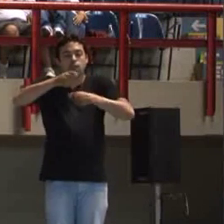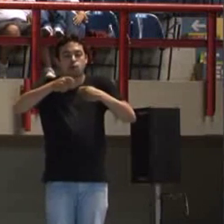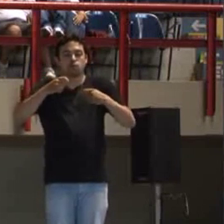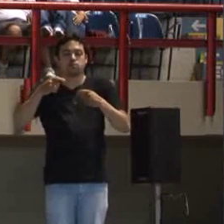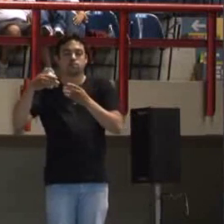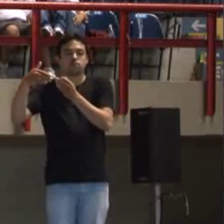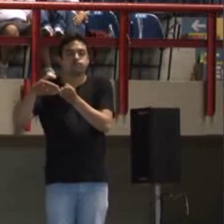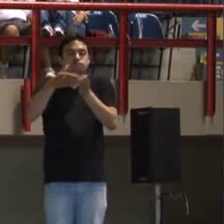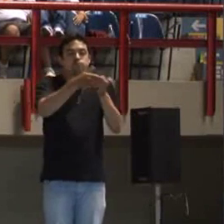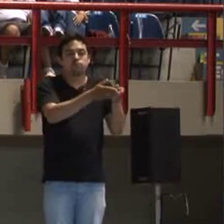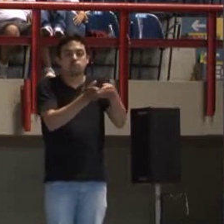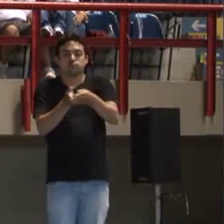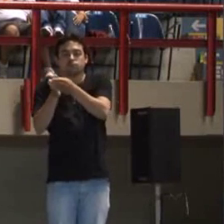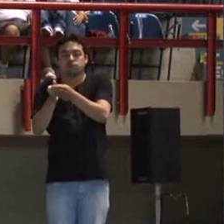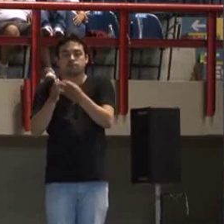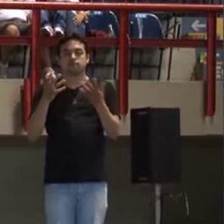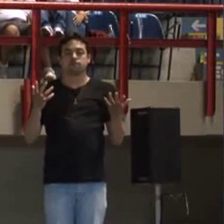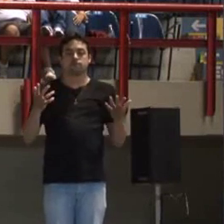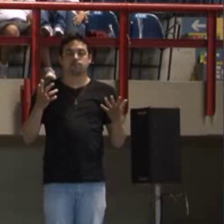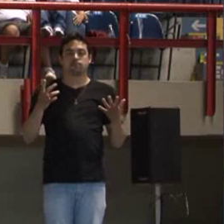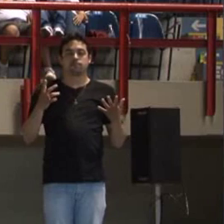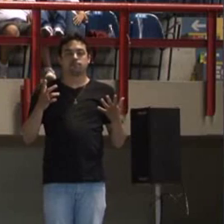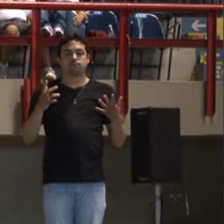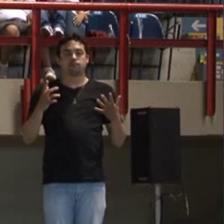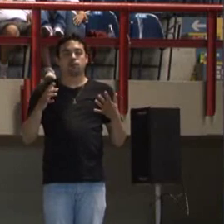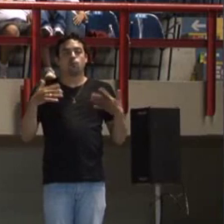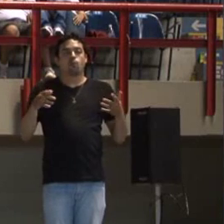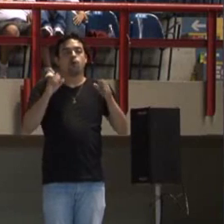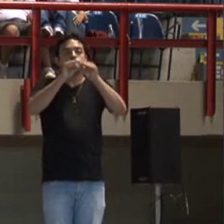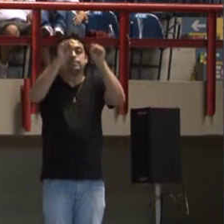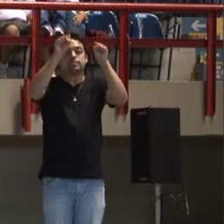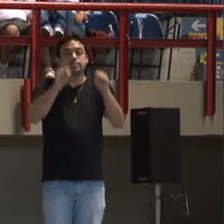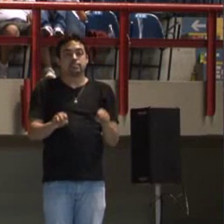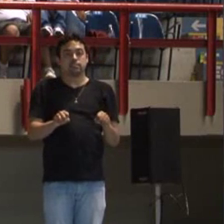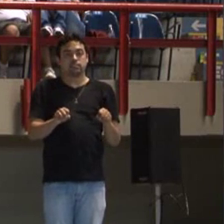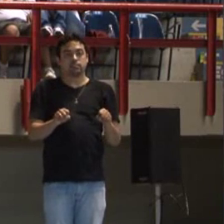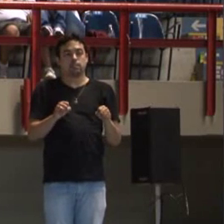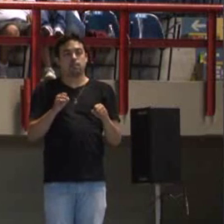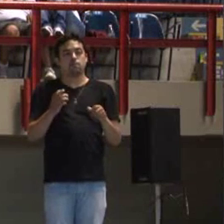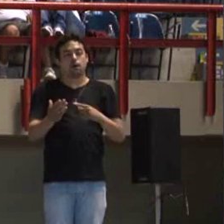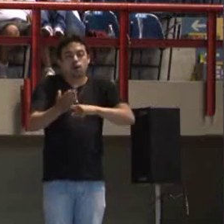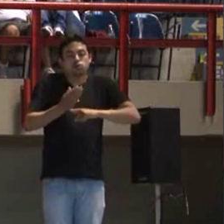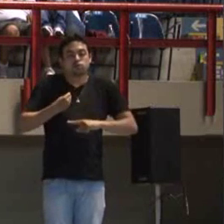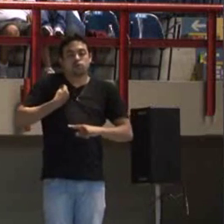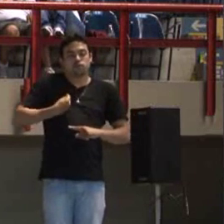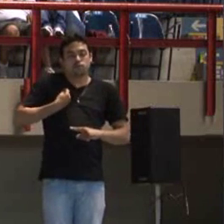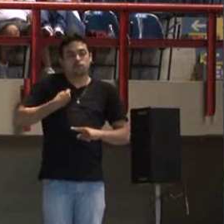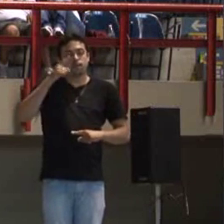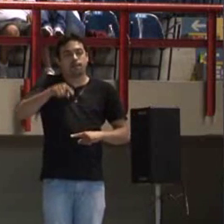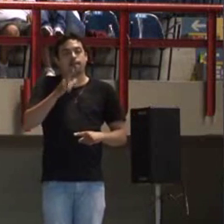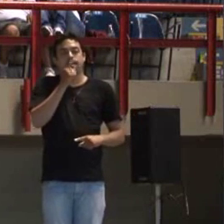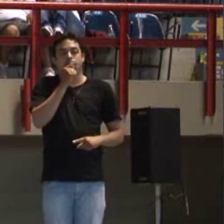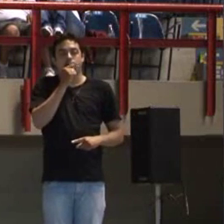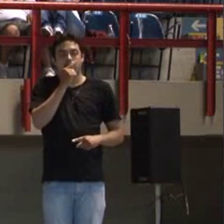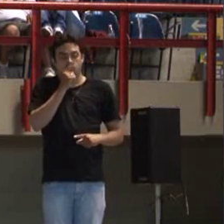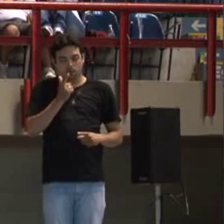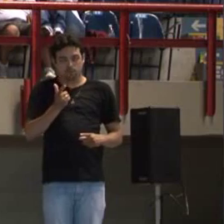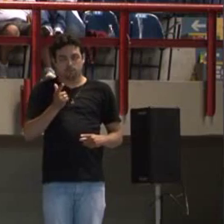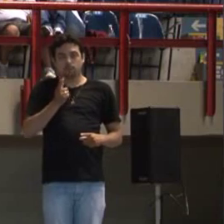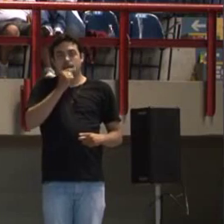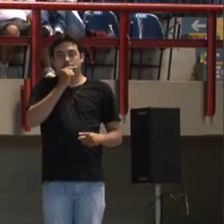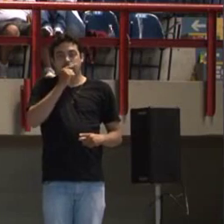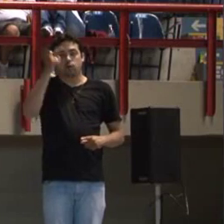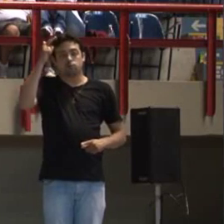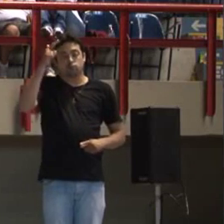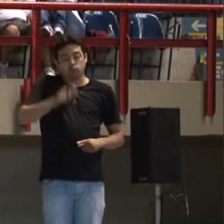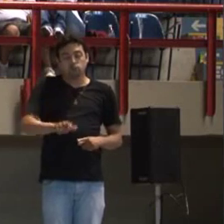comerciais. Jovem, qual é o grande sistema que ajuda o ser humano a sobreviver aí? Água. Água, de